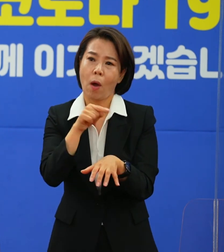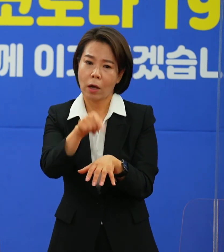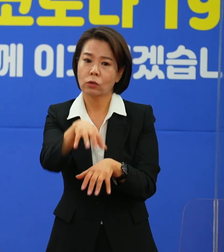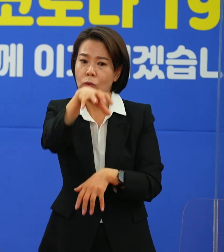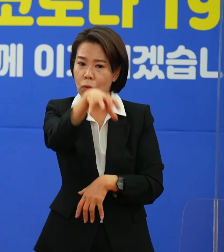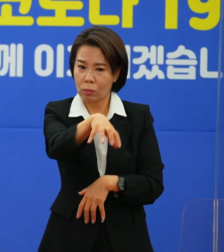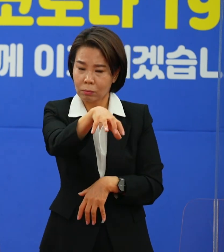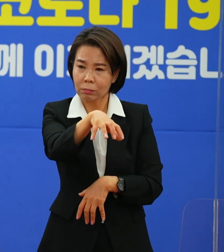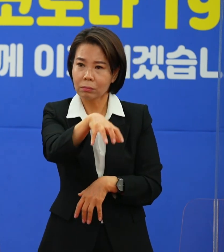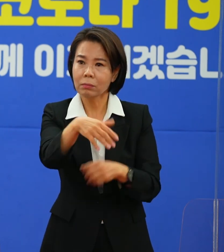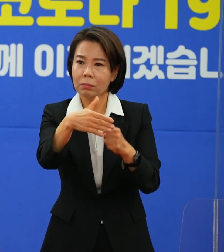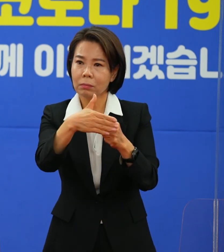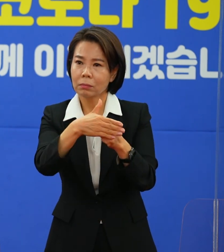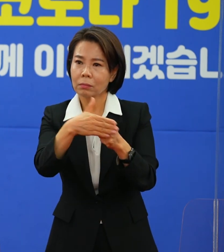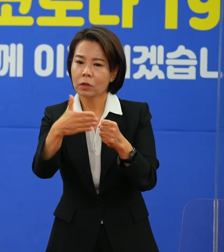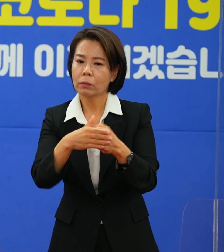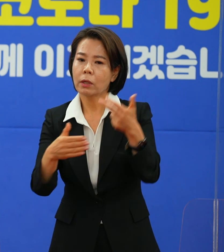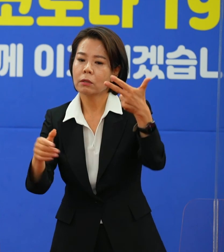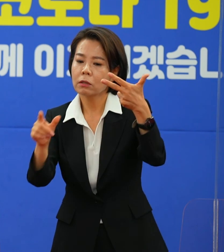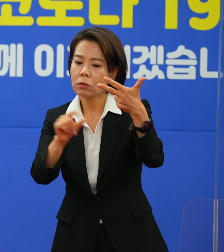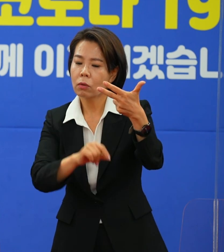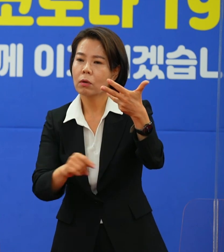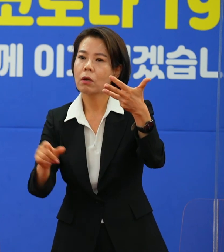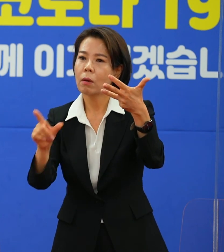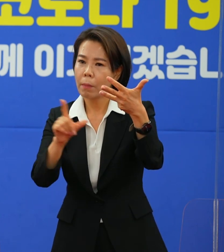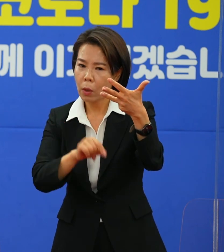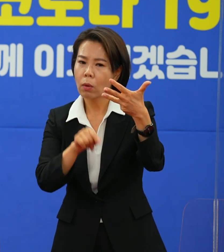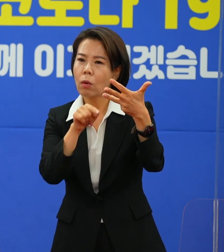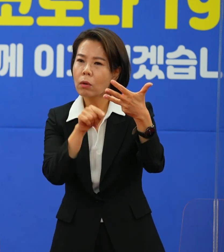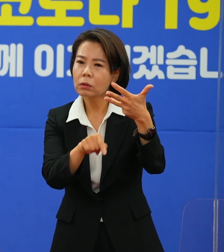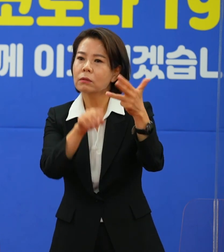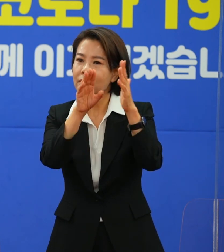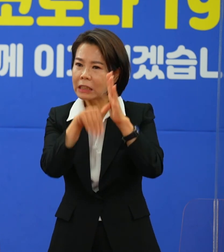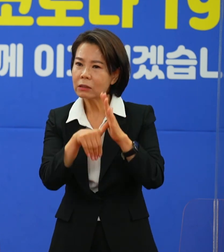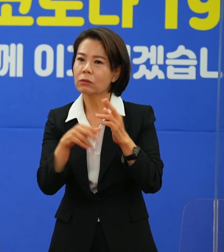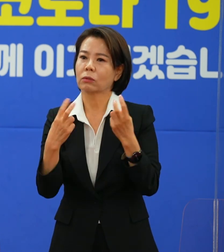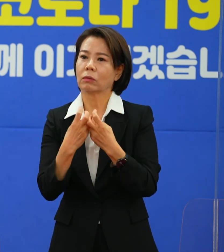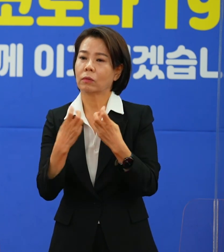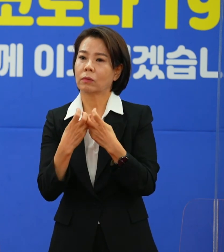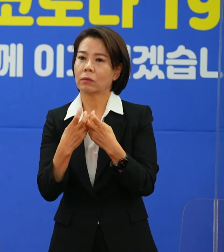그러한 곳이기 때문에 7, 8월을 겨냥해서